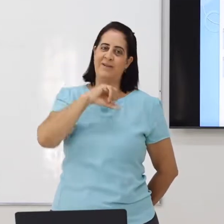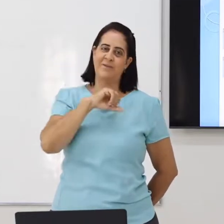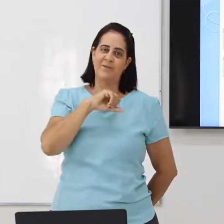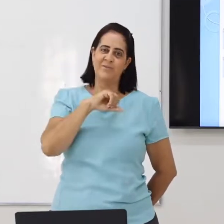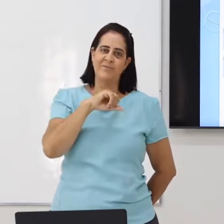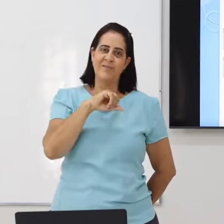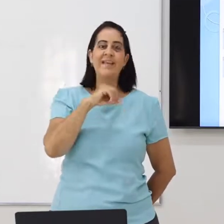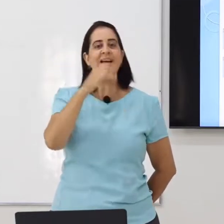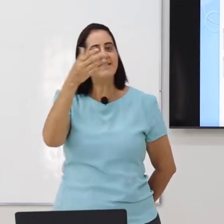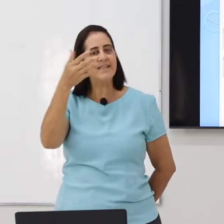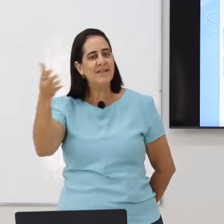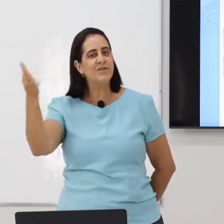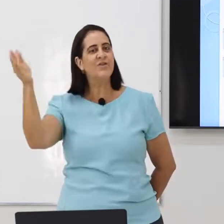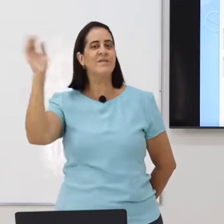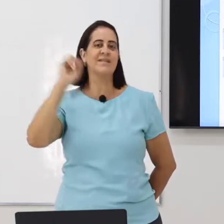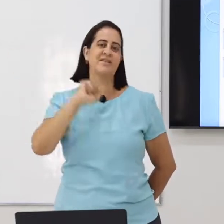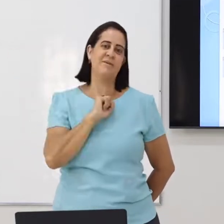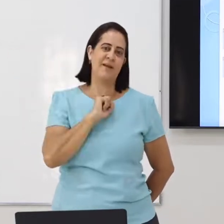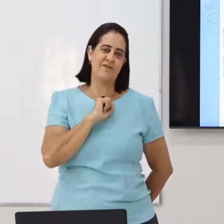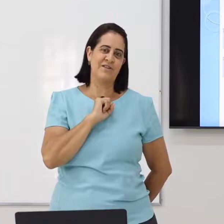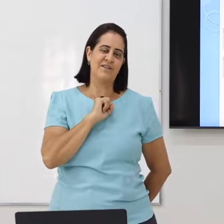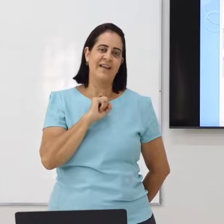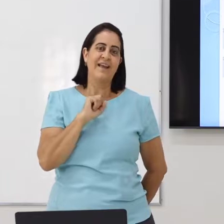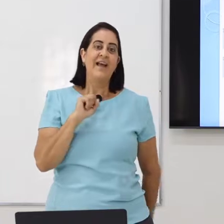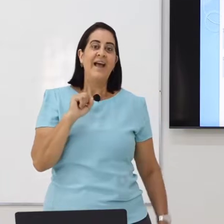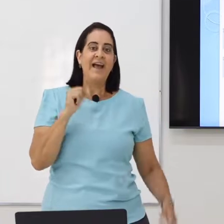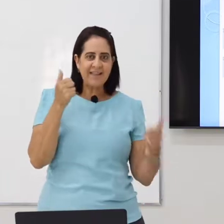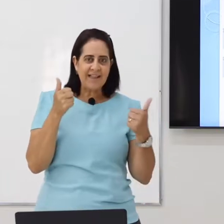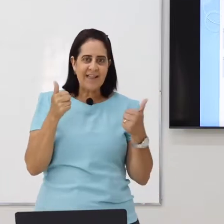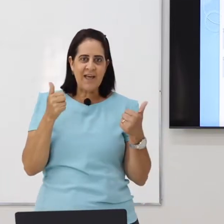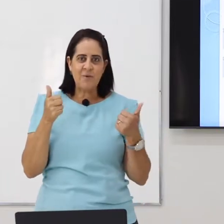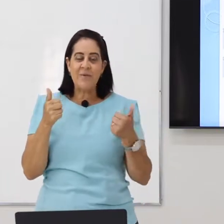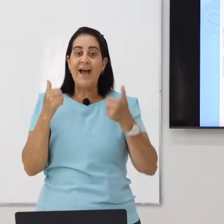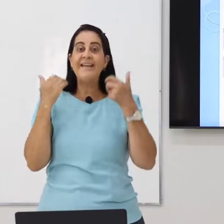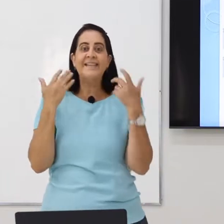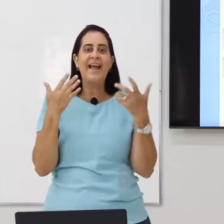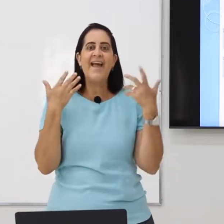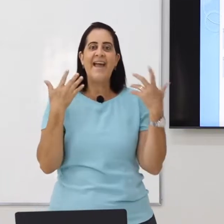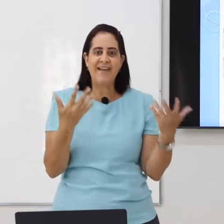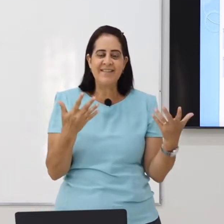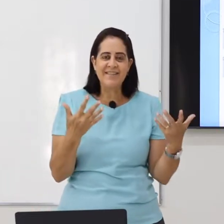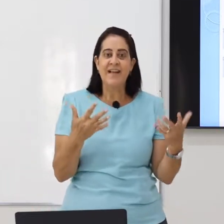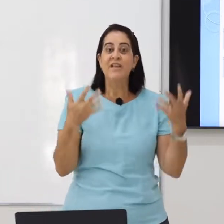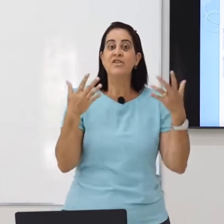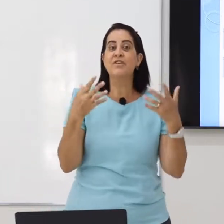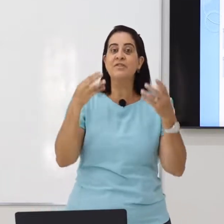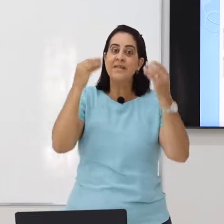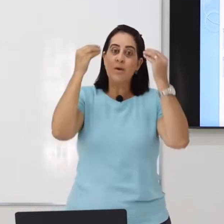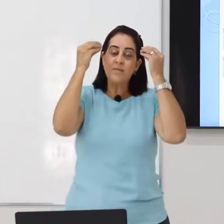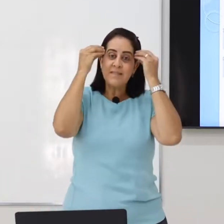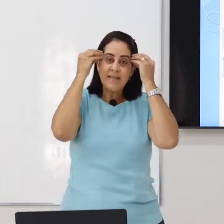movimento. E assim sucessivamente. Entenderam? A ideia é essa, de que você